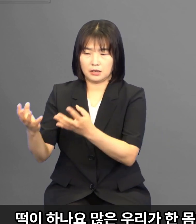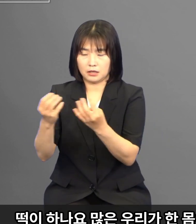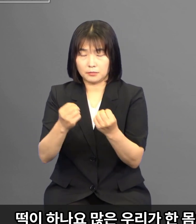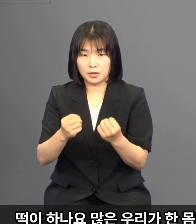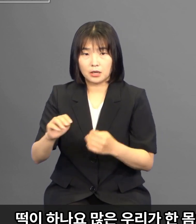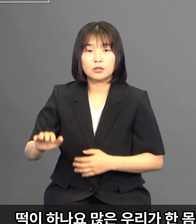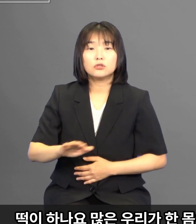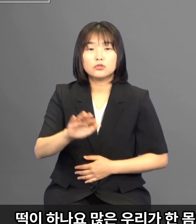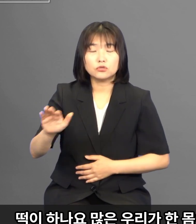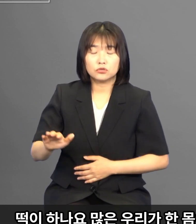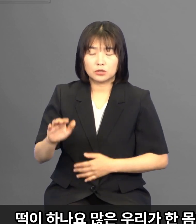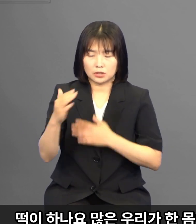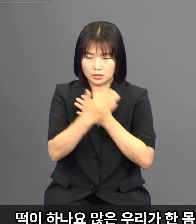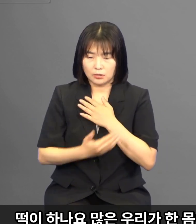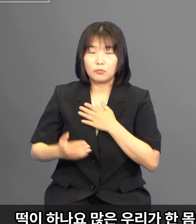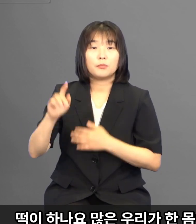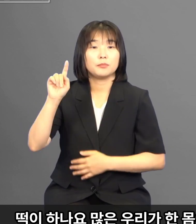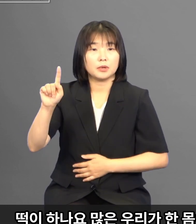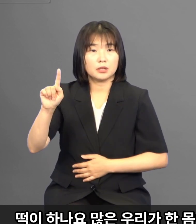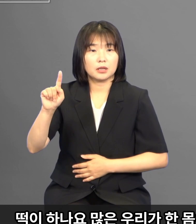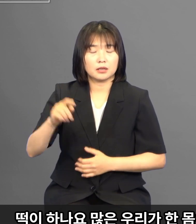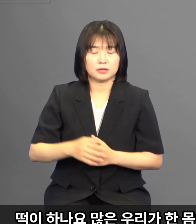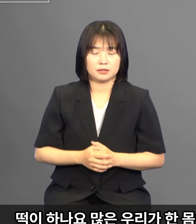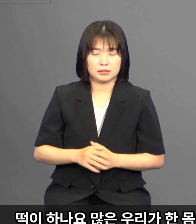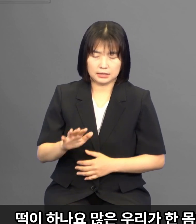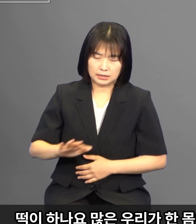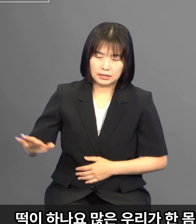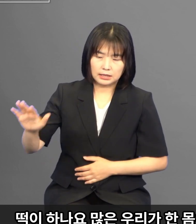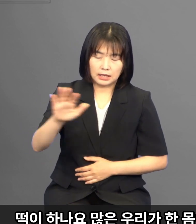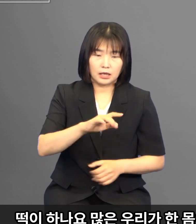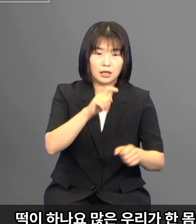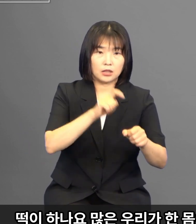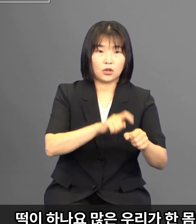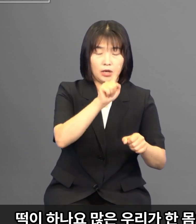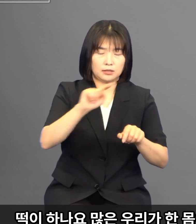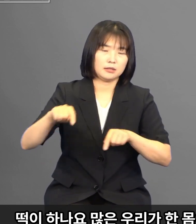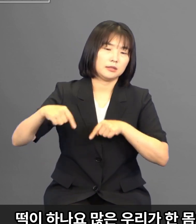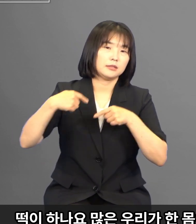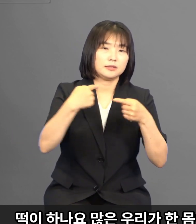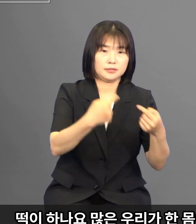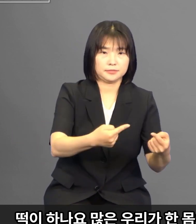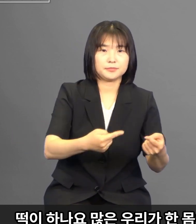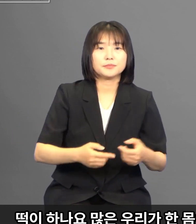한 몸이니 이는 우리가 다 한 떡에 참여함이라.